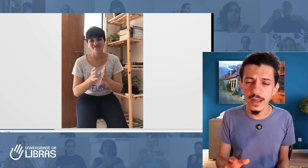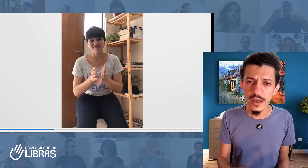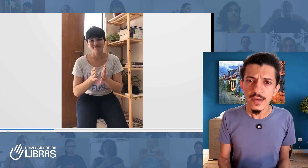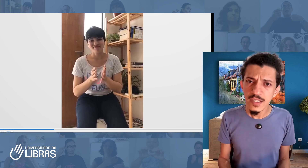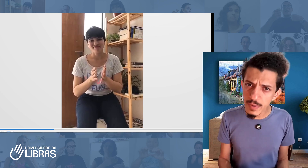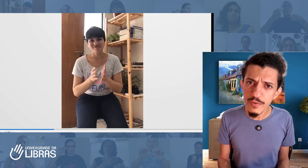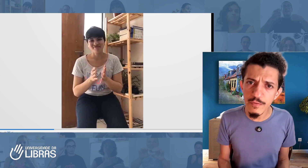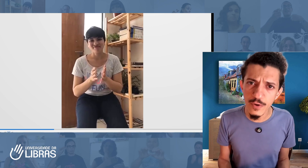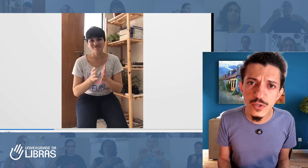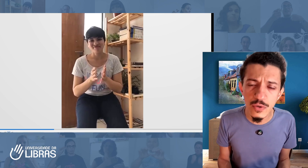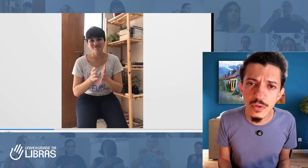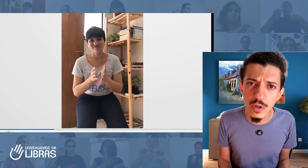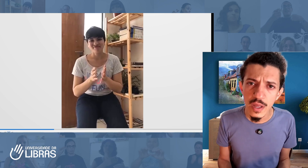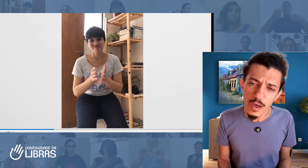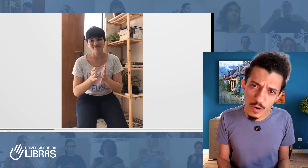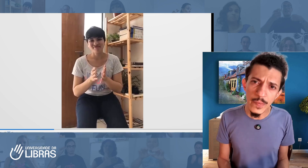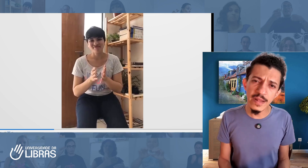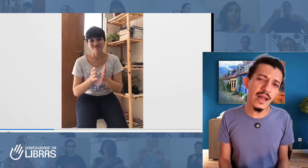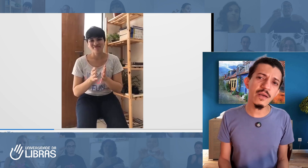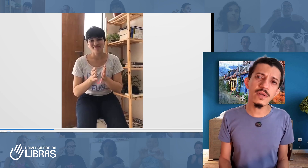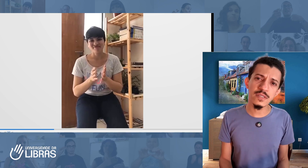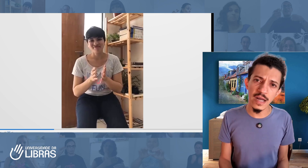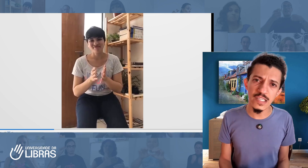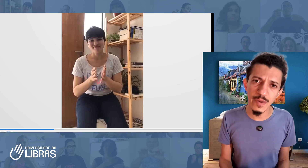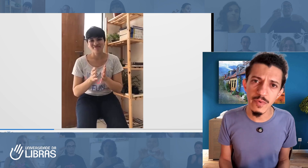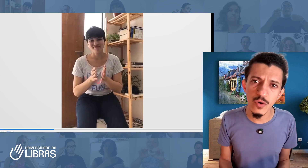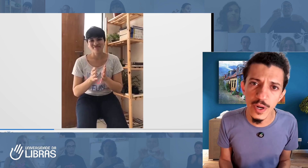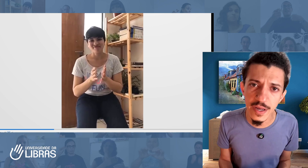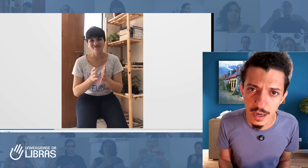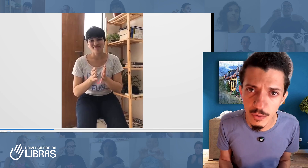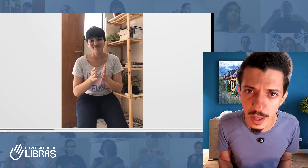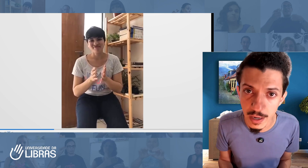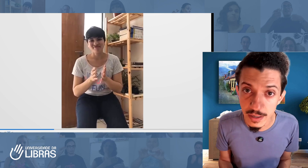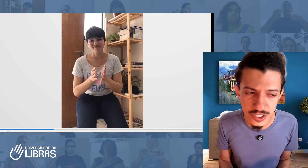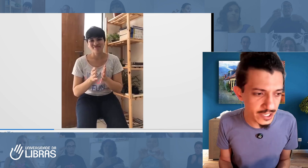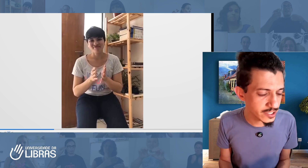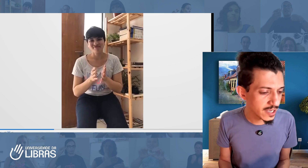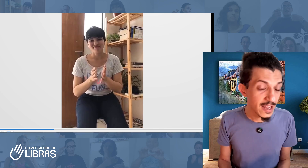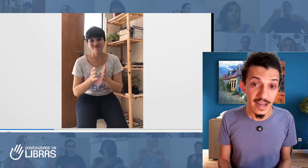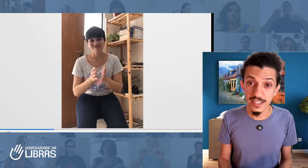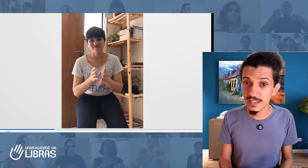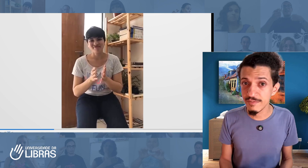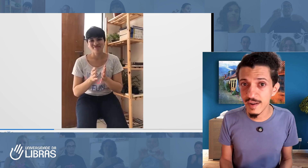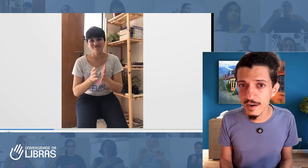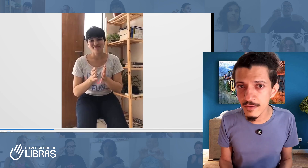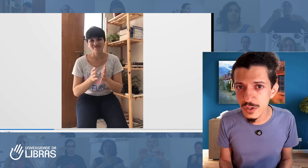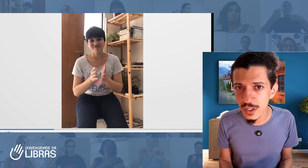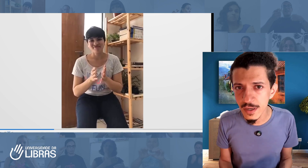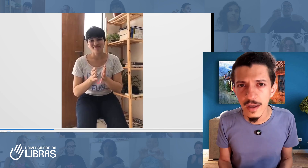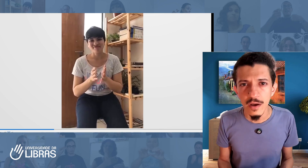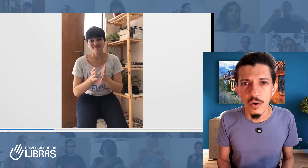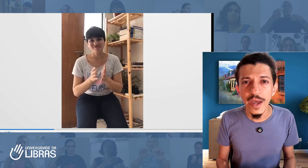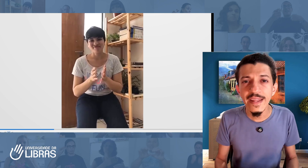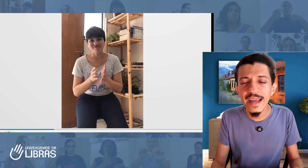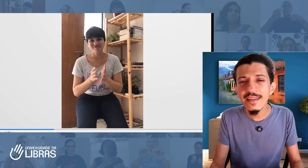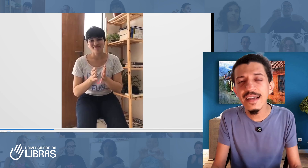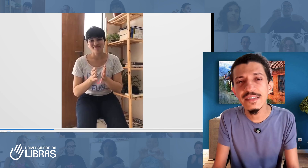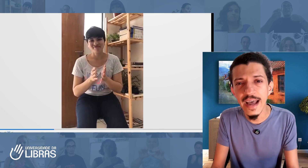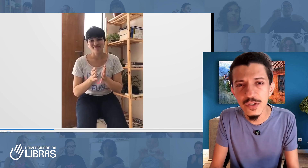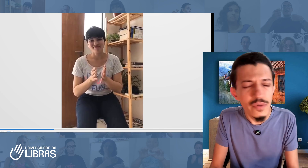olha, se meu filho for surdo, eu vou aprender a língua de sinais para me comunicar com ele. Gente, a gente está falando de